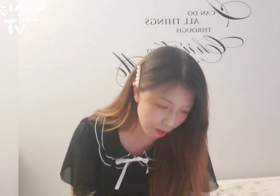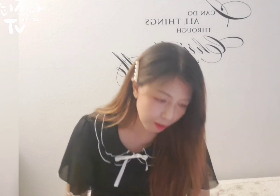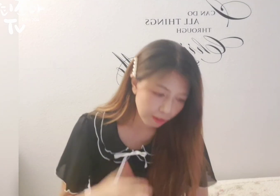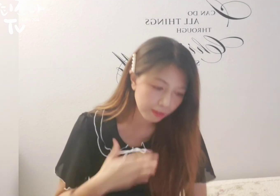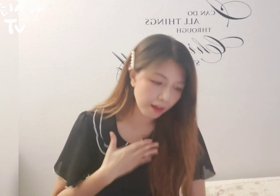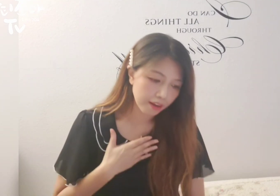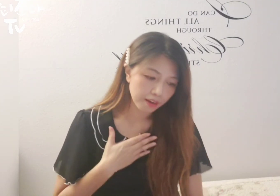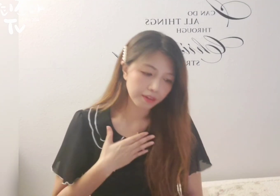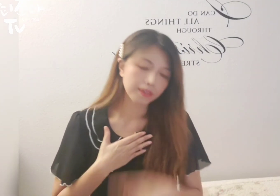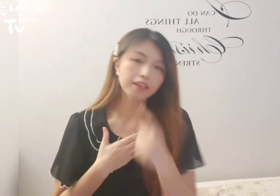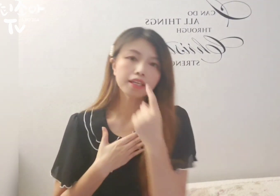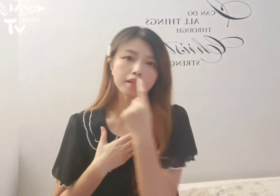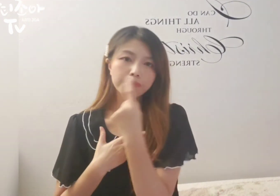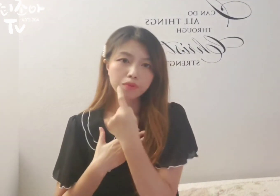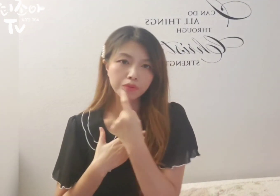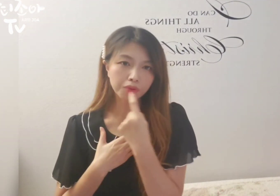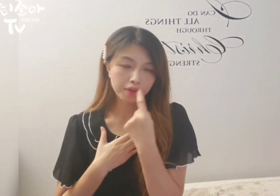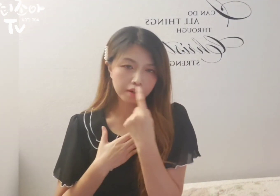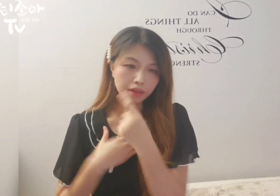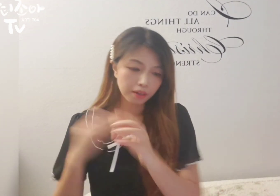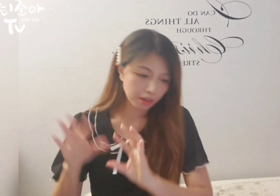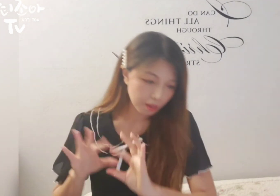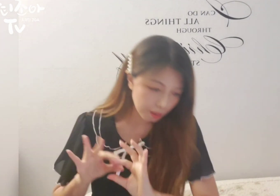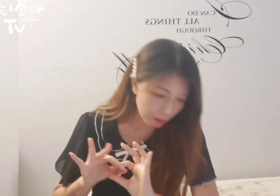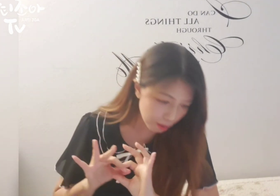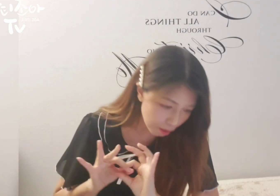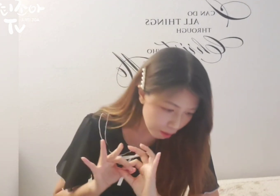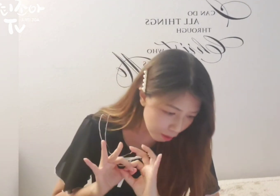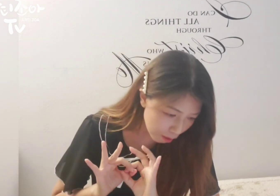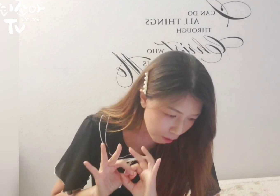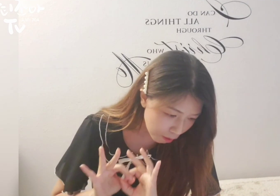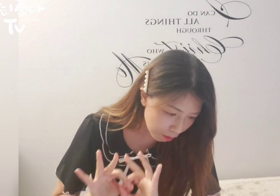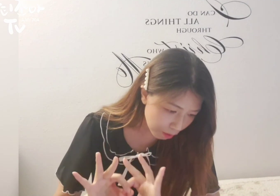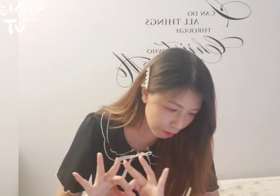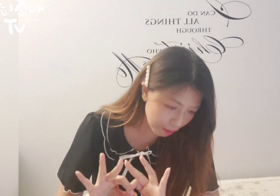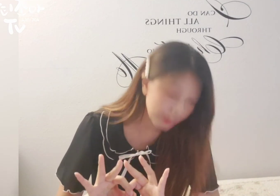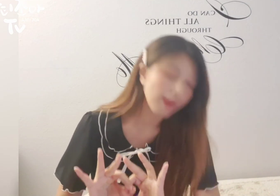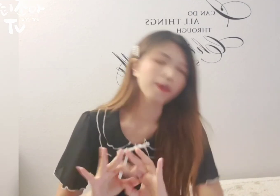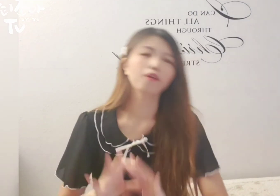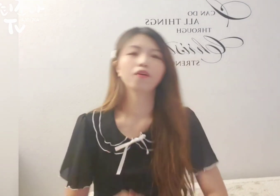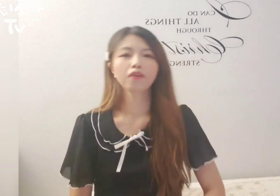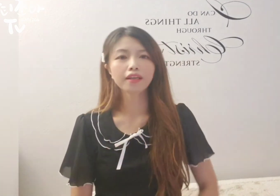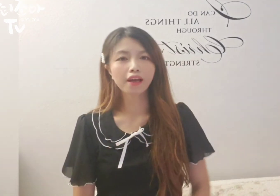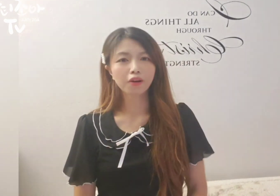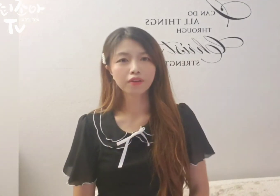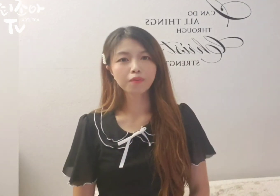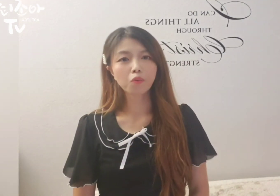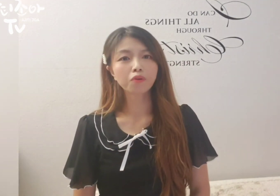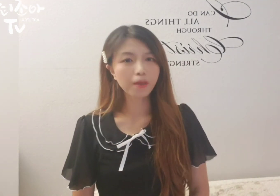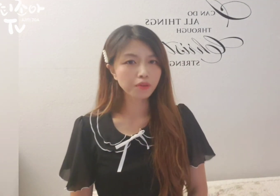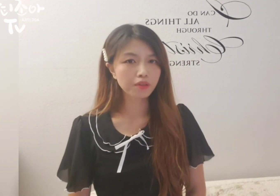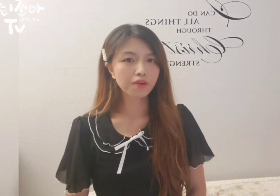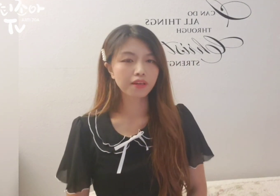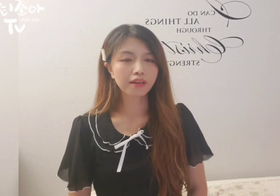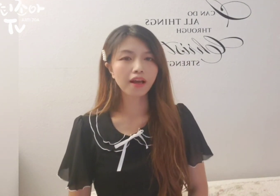나의 입술을 이나요 이나요 이나요는 뭐뭐 때문에 소화하니까